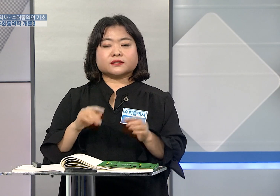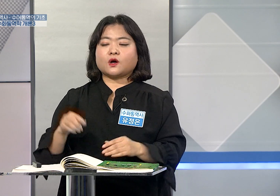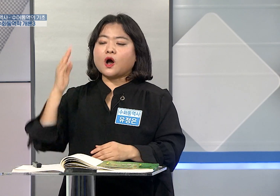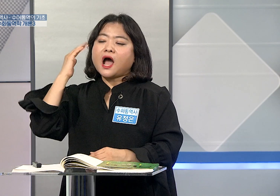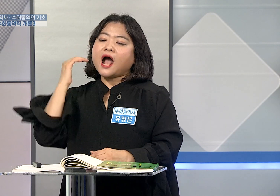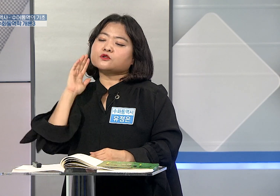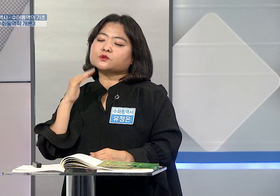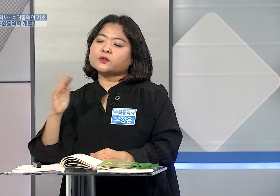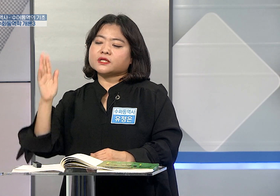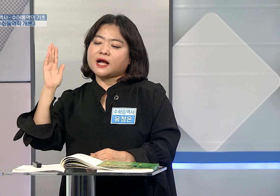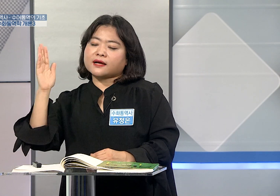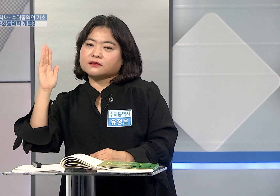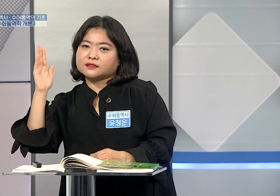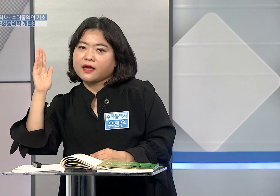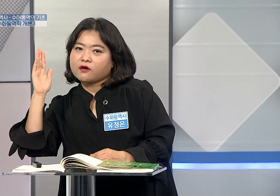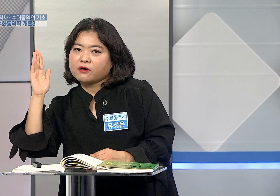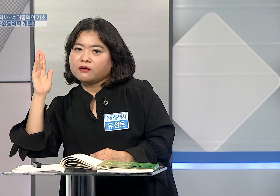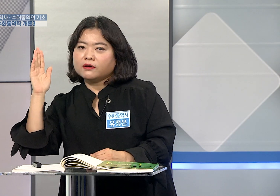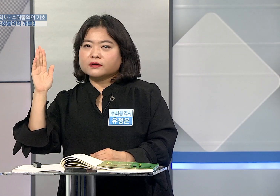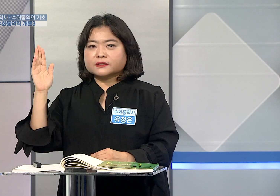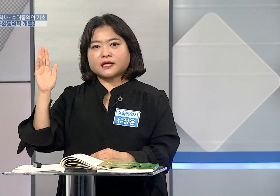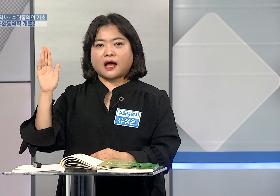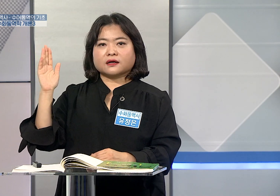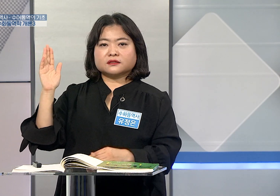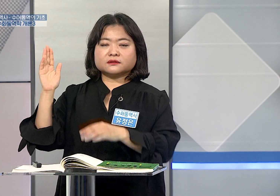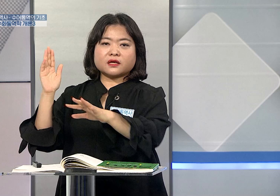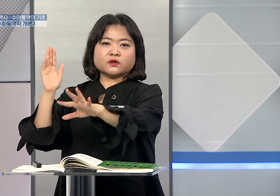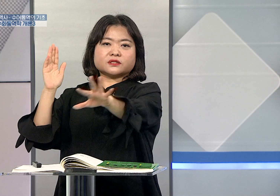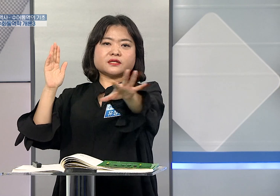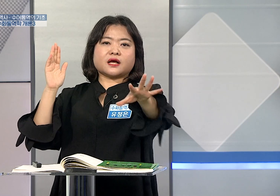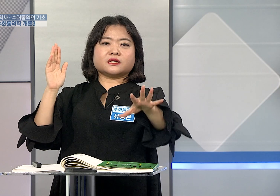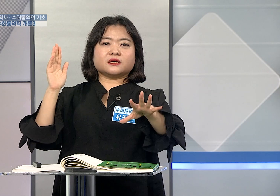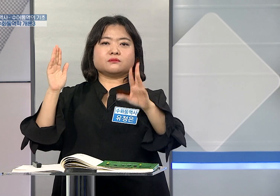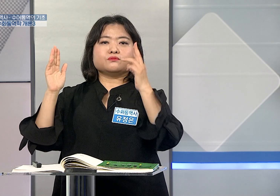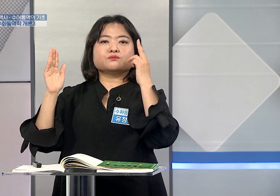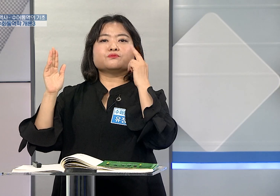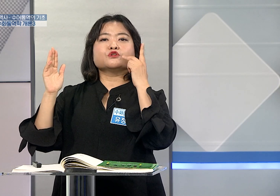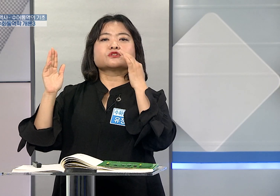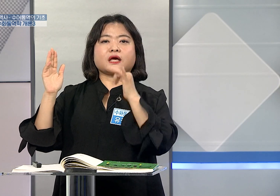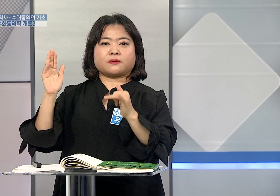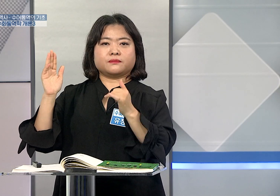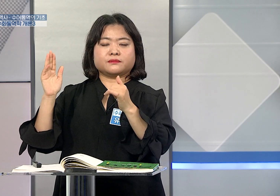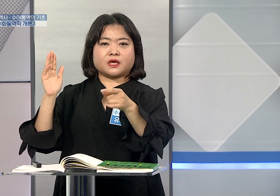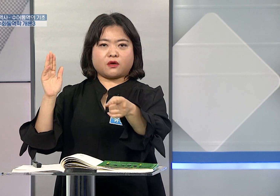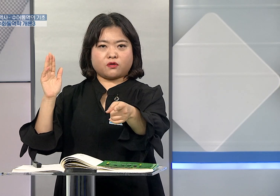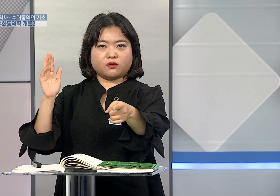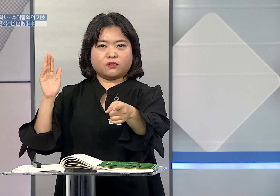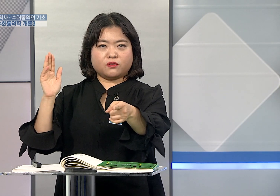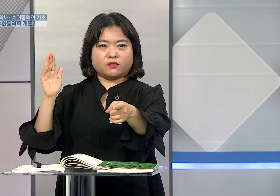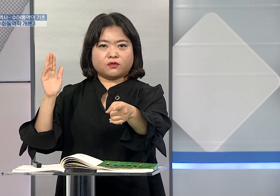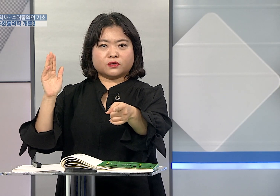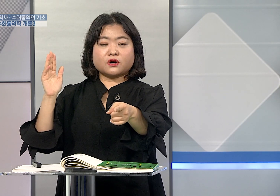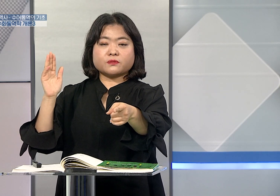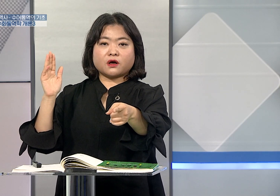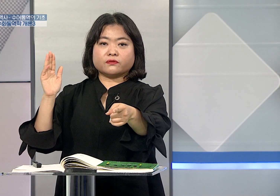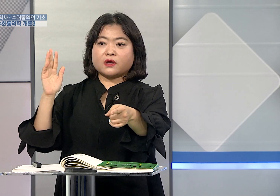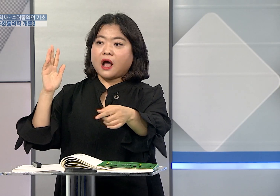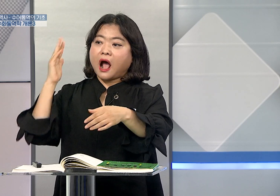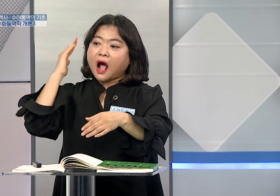상황은요. 한국 농인이 강연을 해요. 자, 그런데 여기 대상이 미국 사람이에요. 그러면